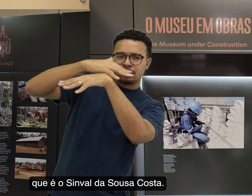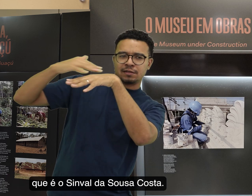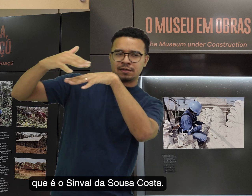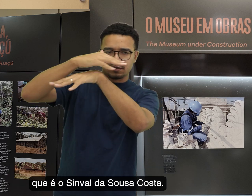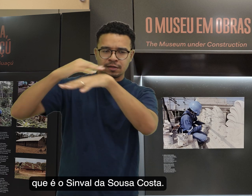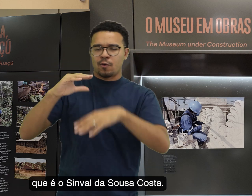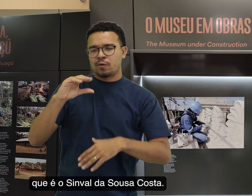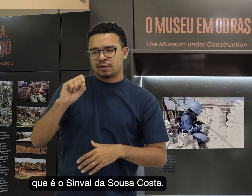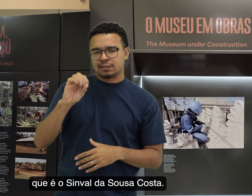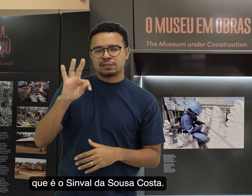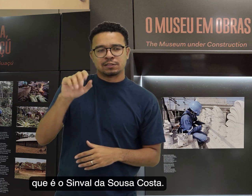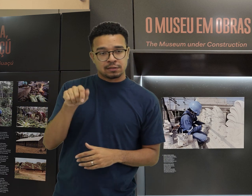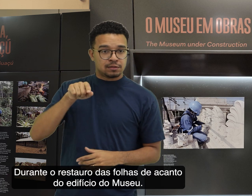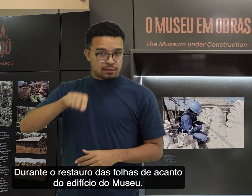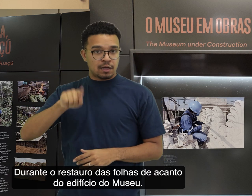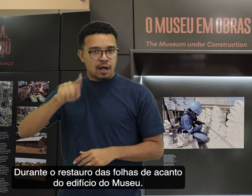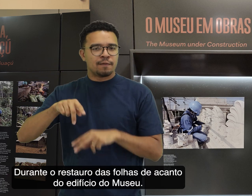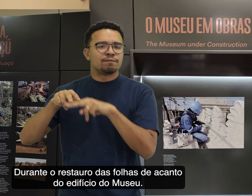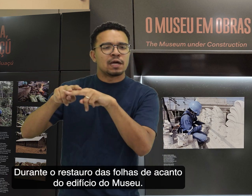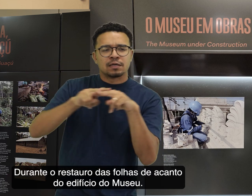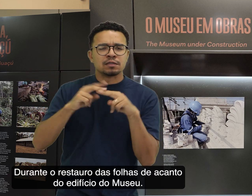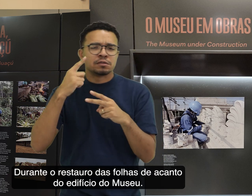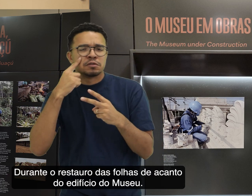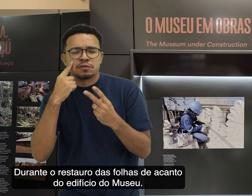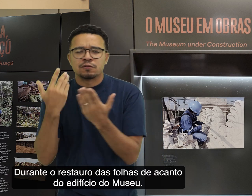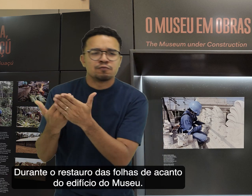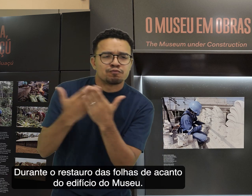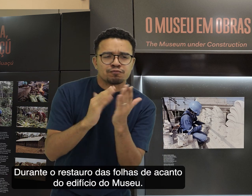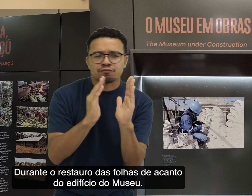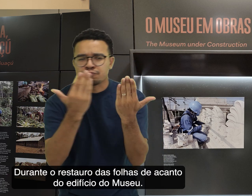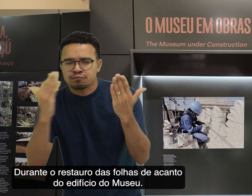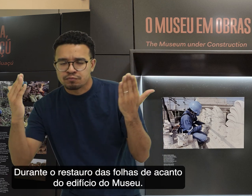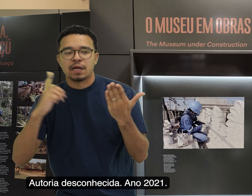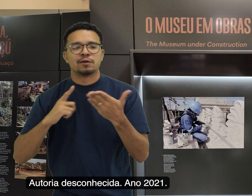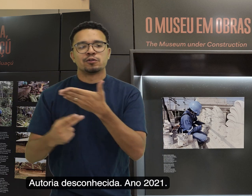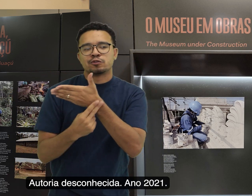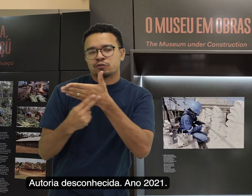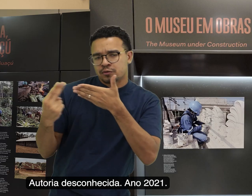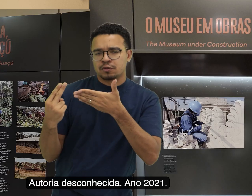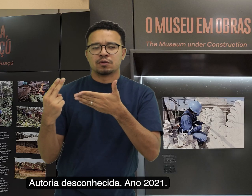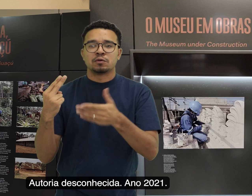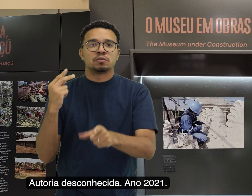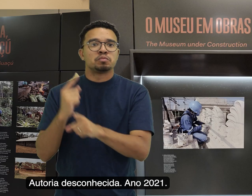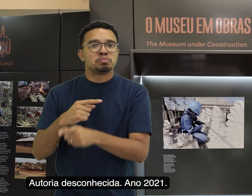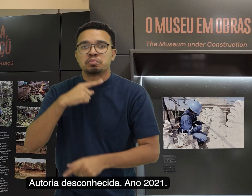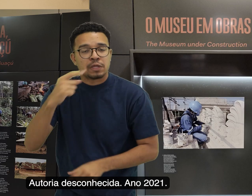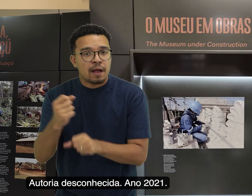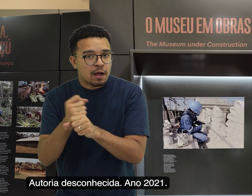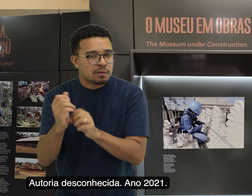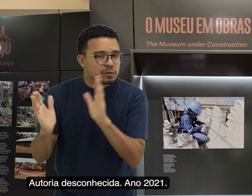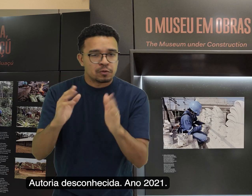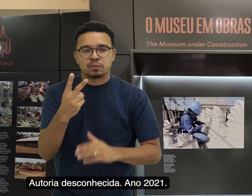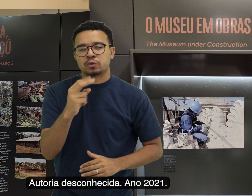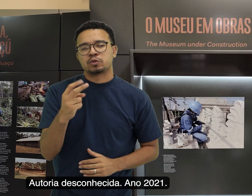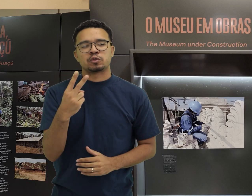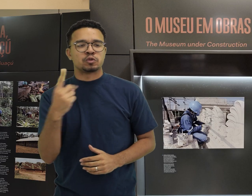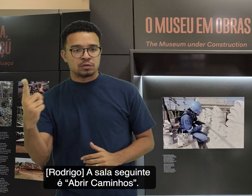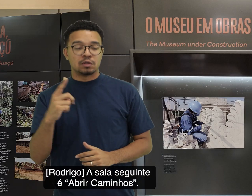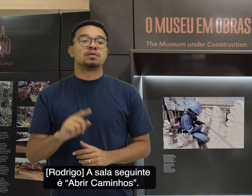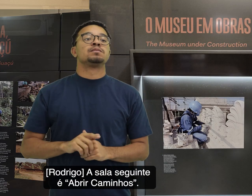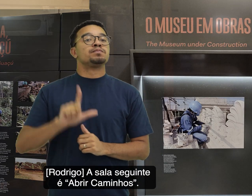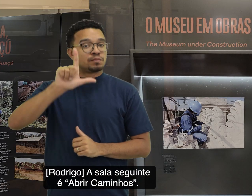museu, que é o Simval Souza Costa, durante o restauro das folhas de acanto do edifício do museu, autoria desconhecida, em